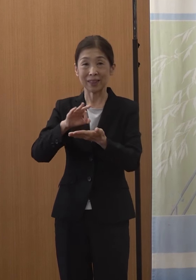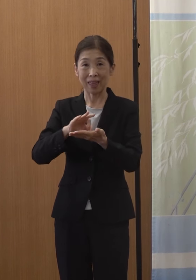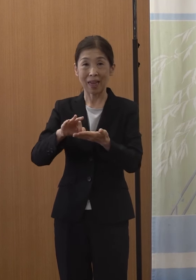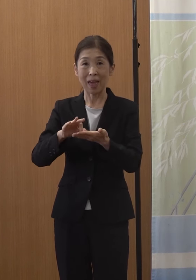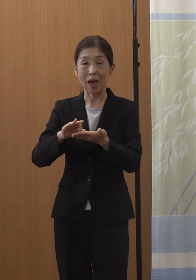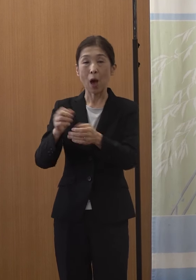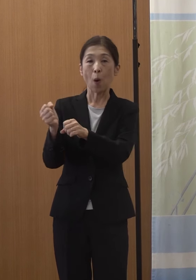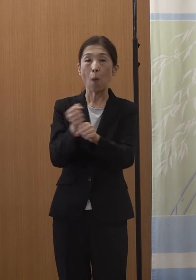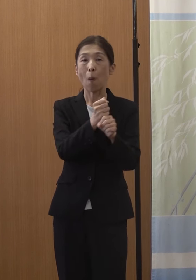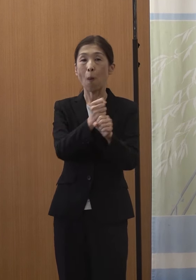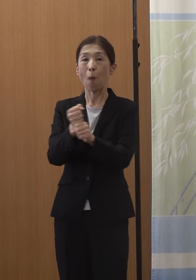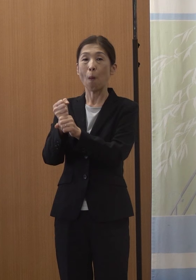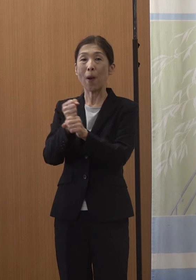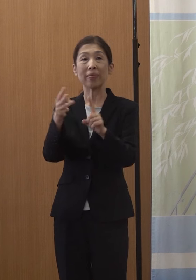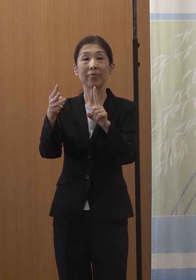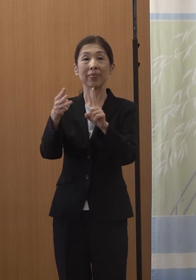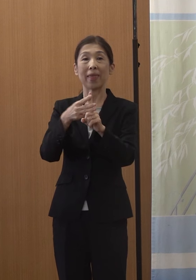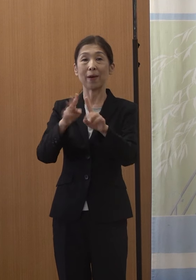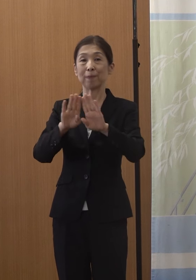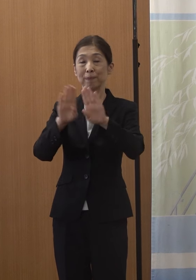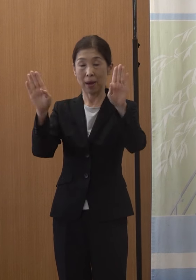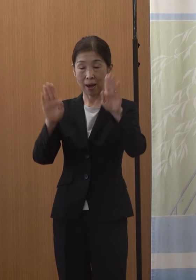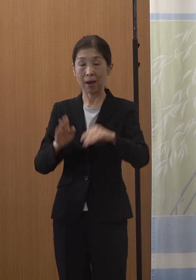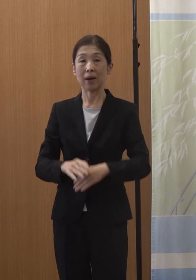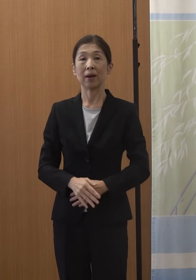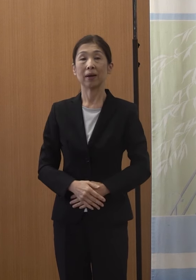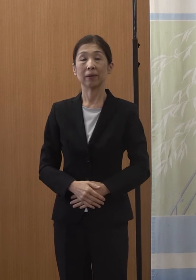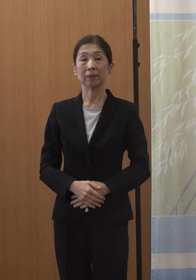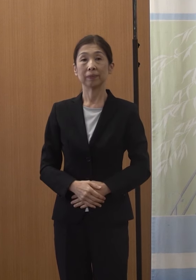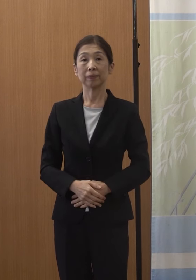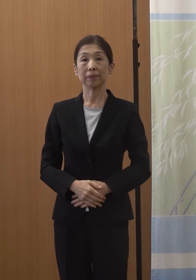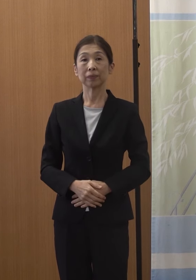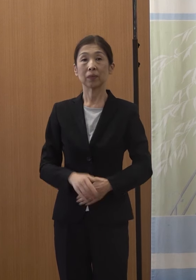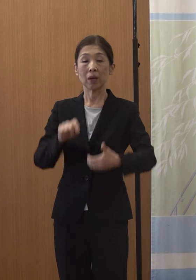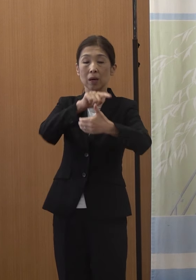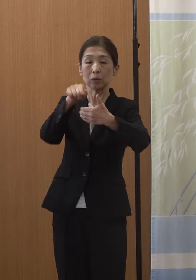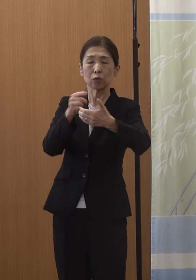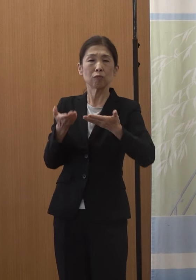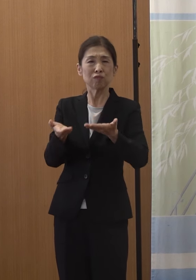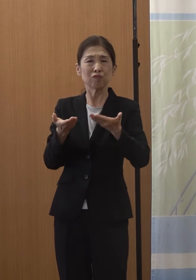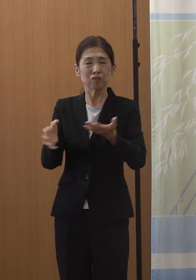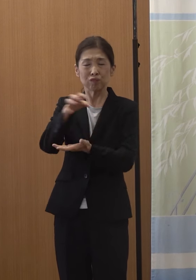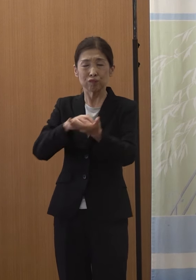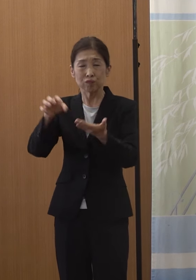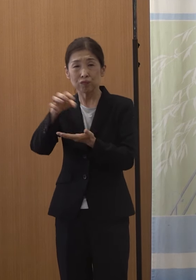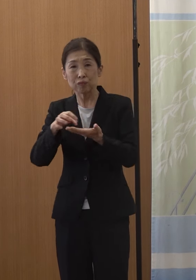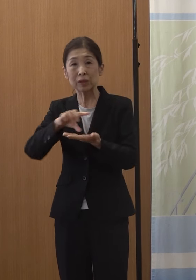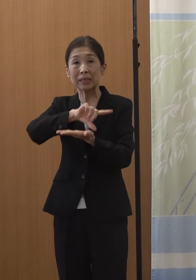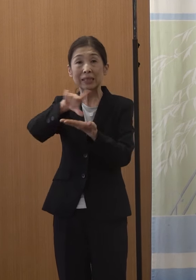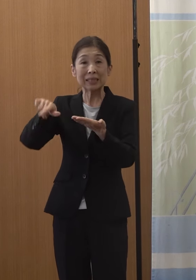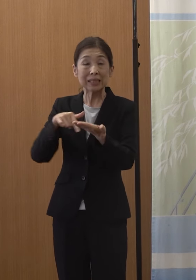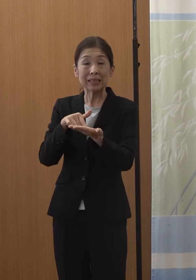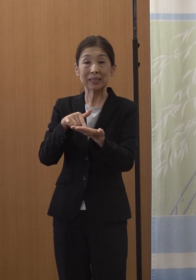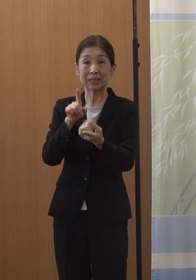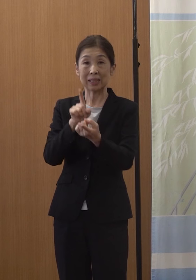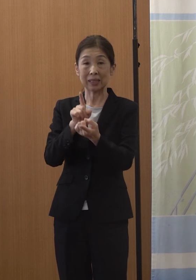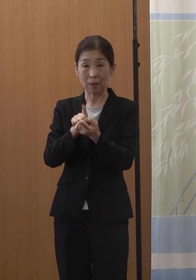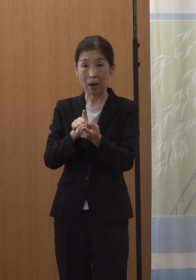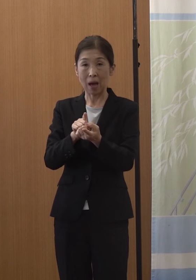能登応援デーを実施いたします。能登半島地震の被害の大きい地域に対しましては長